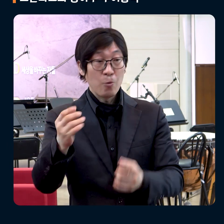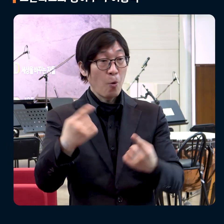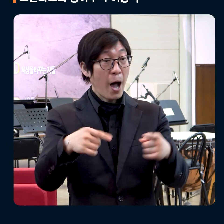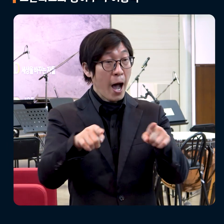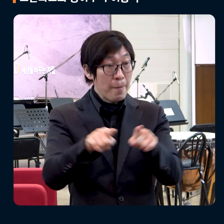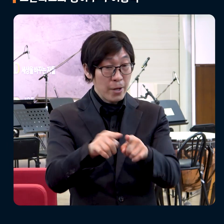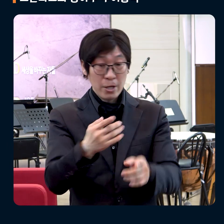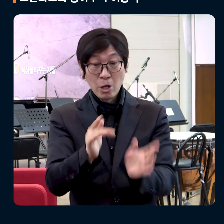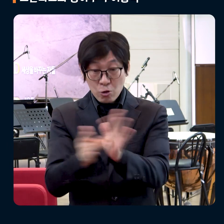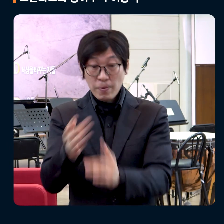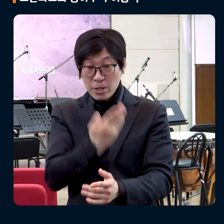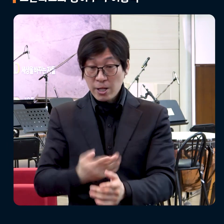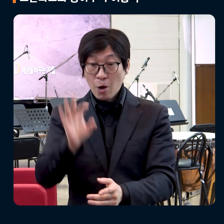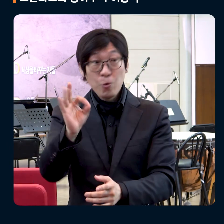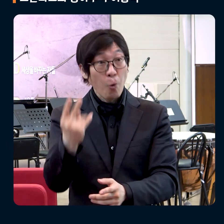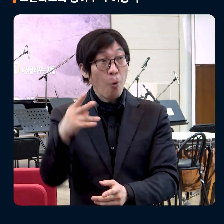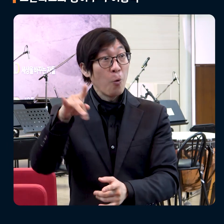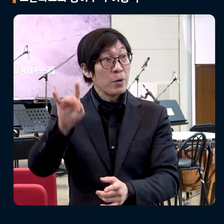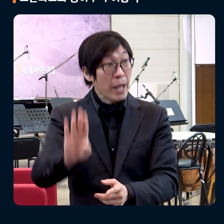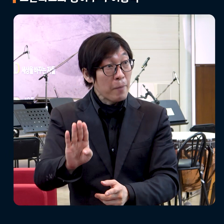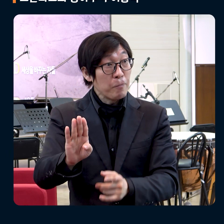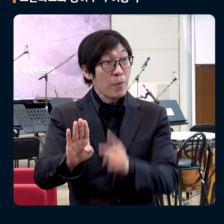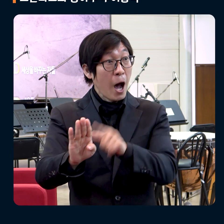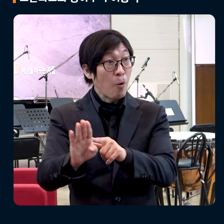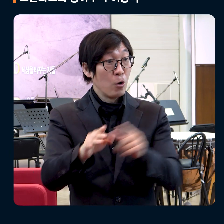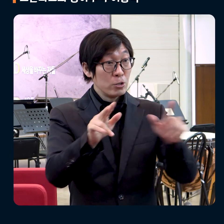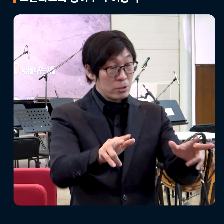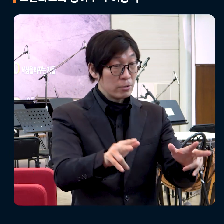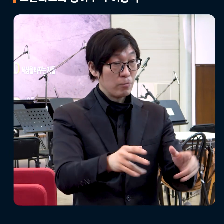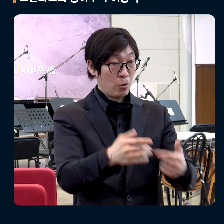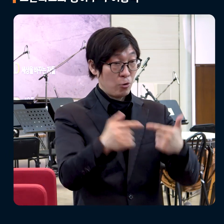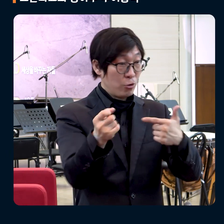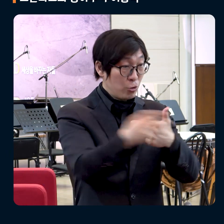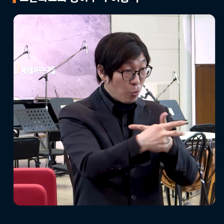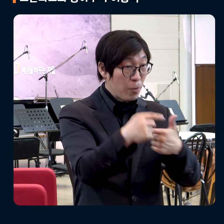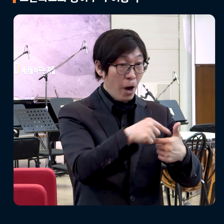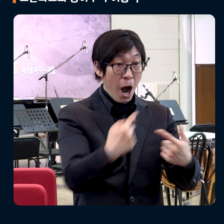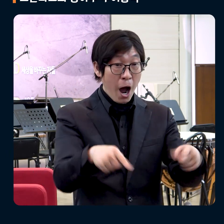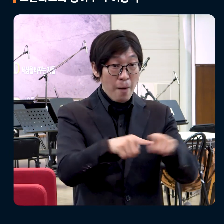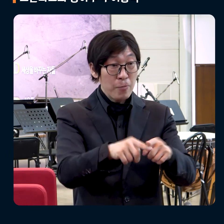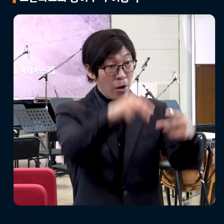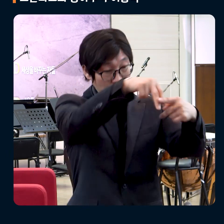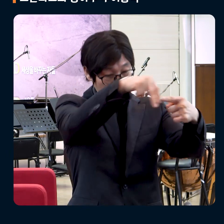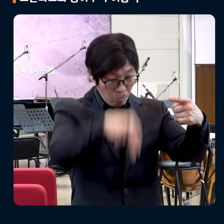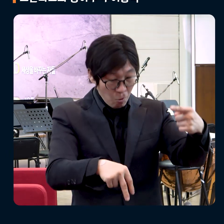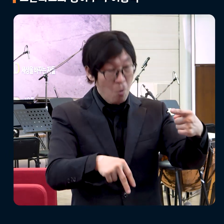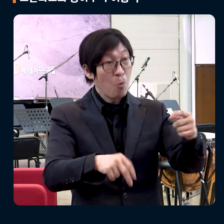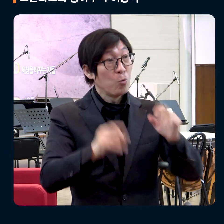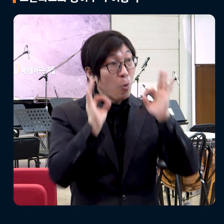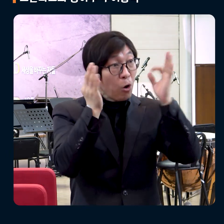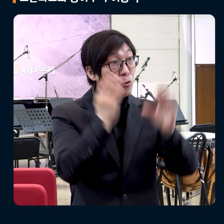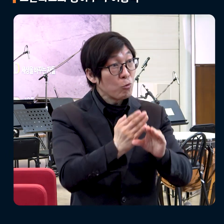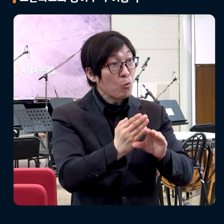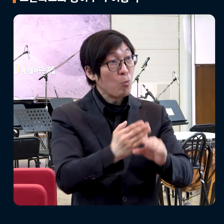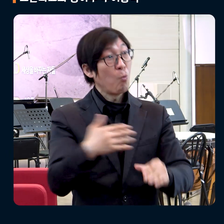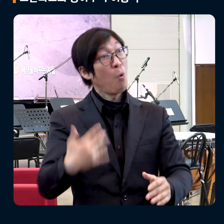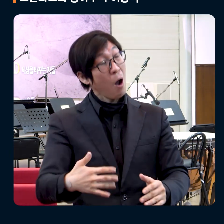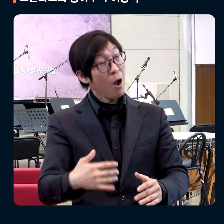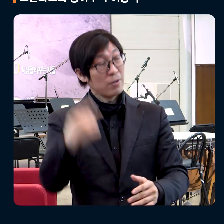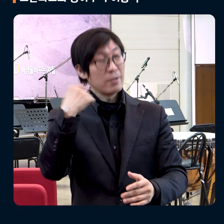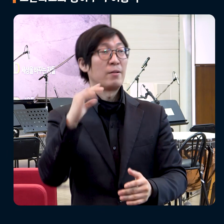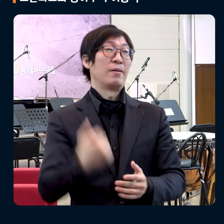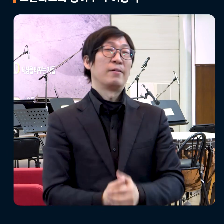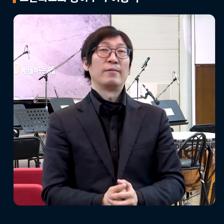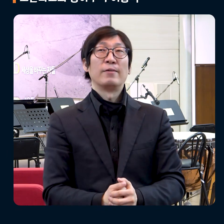같은 선상에서 지금 언급이 되고 있습니다. 그뿐일까요? 상당히 무릎을 쓰고 예수님께